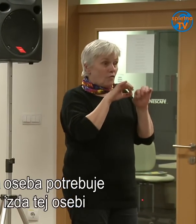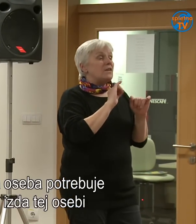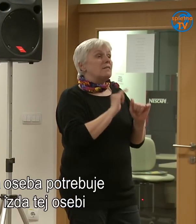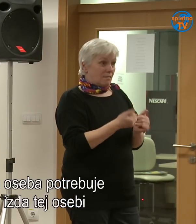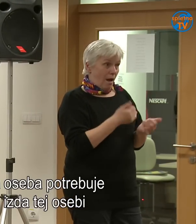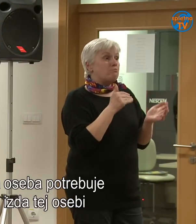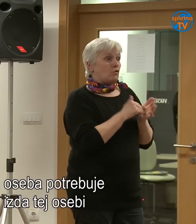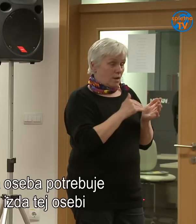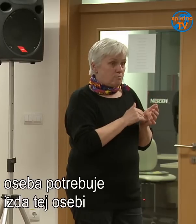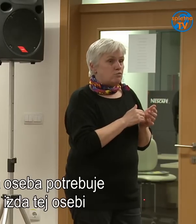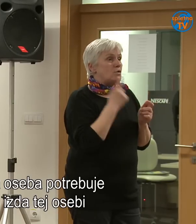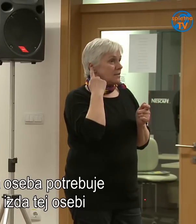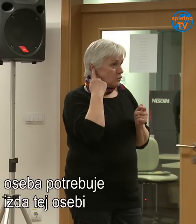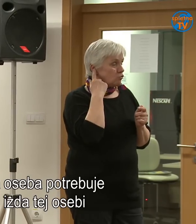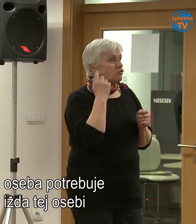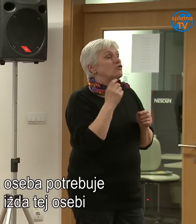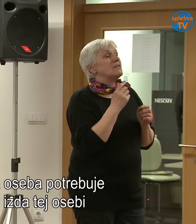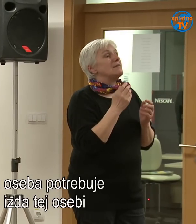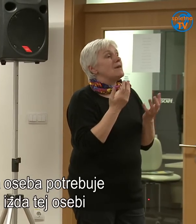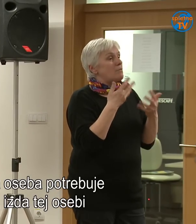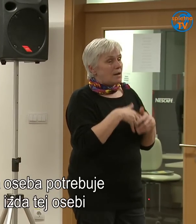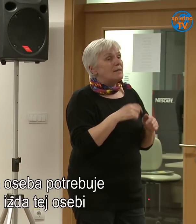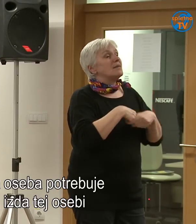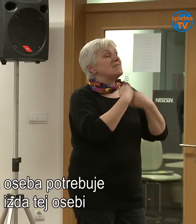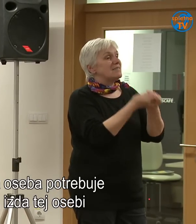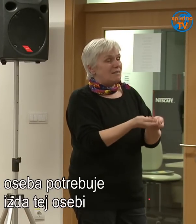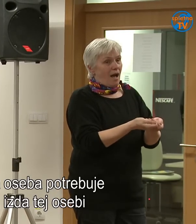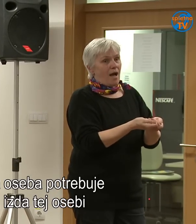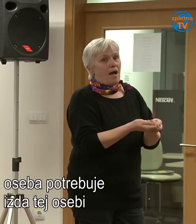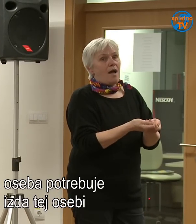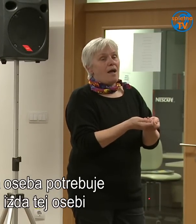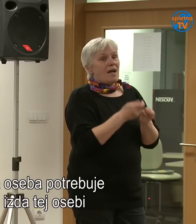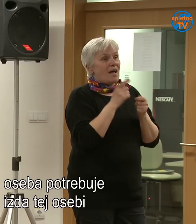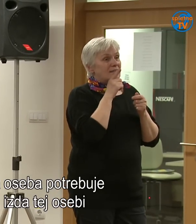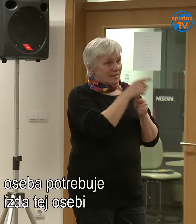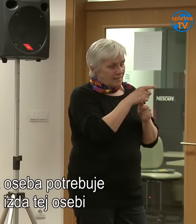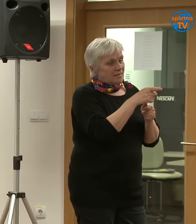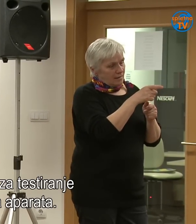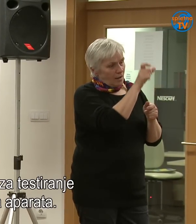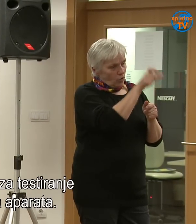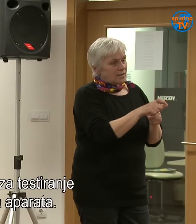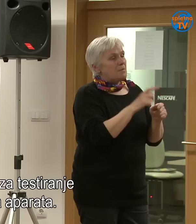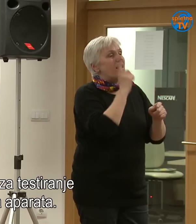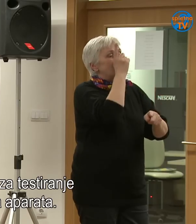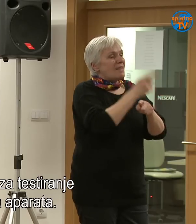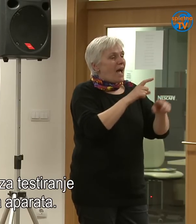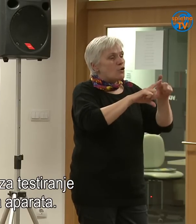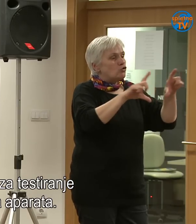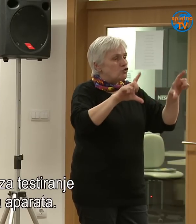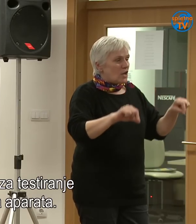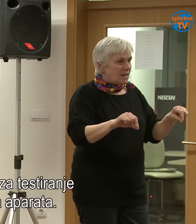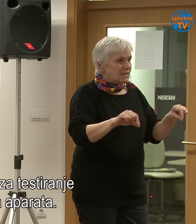potrebuje slušni aparat, izda tej osebi naročilnico